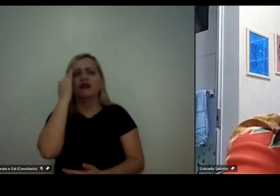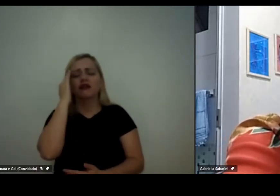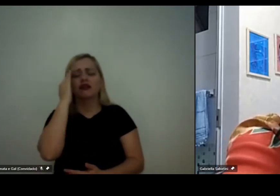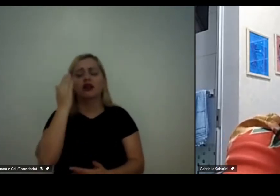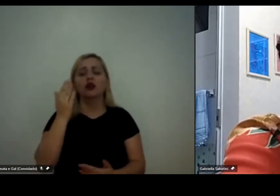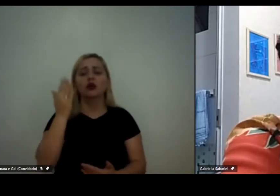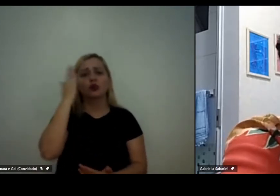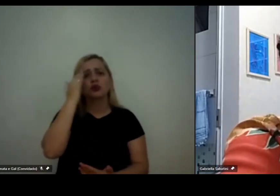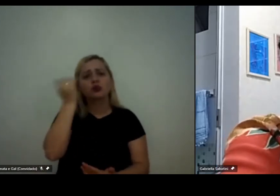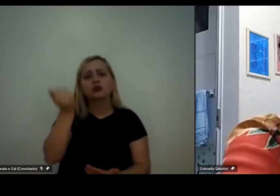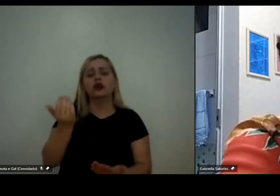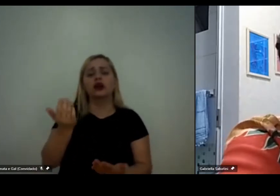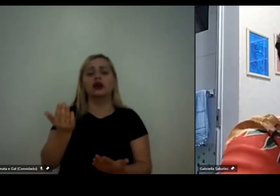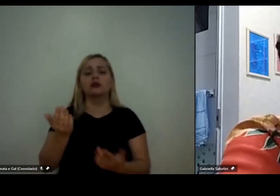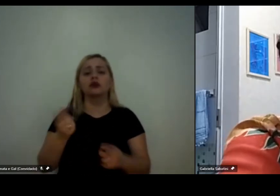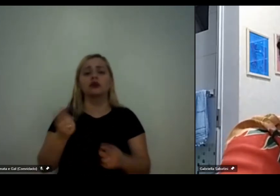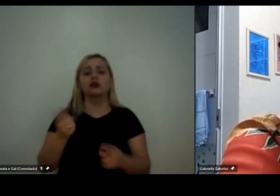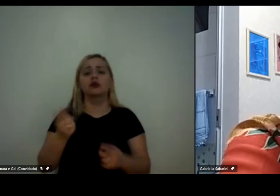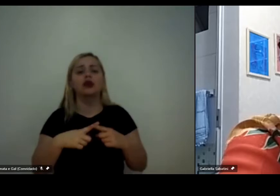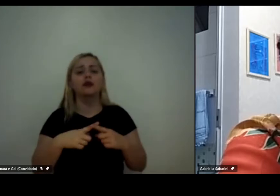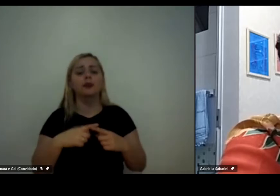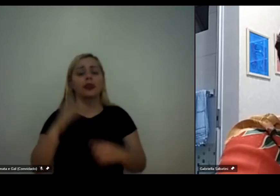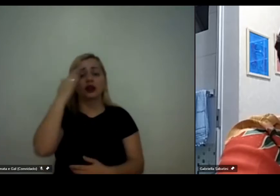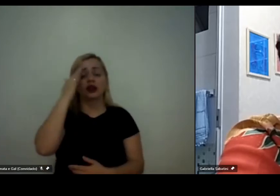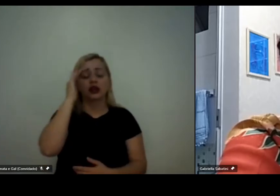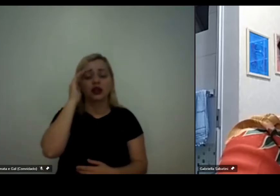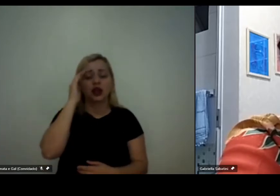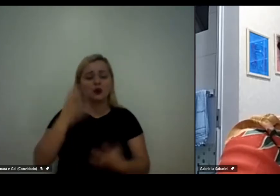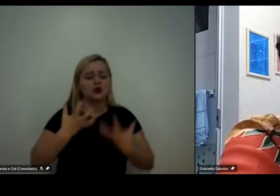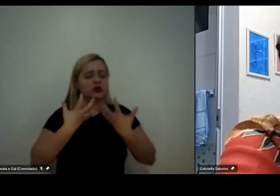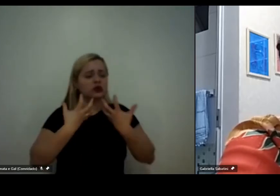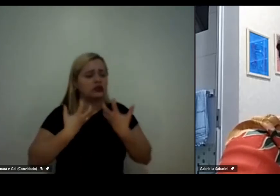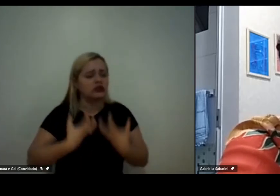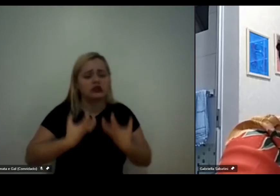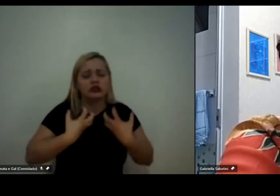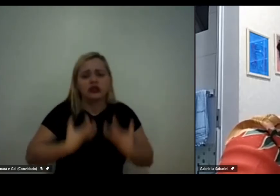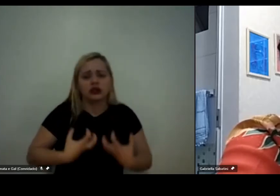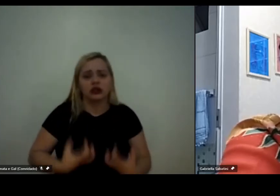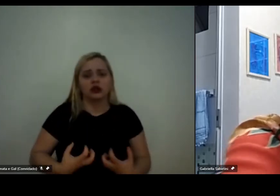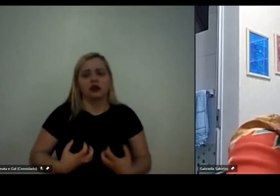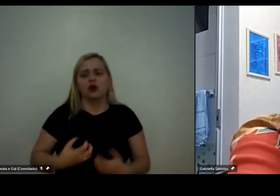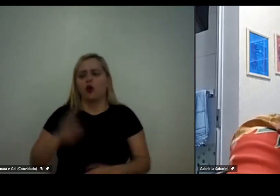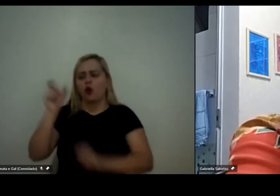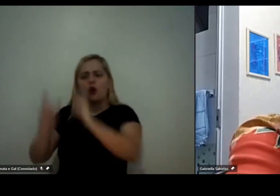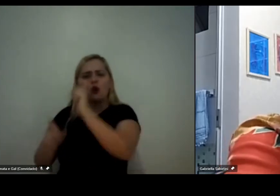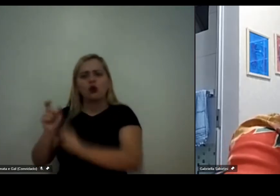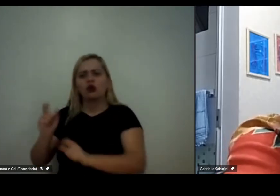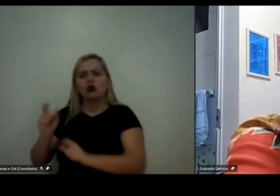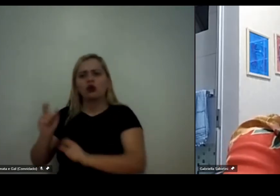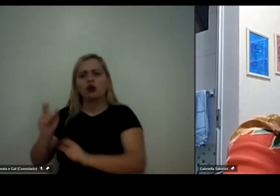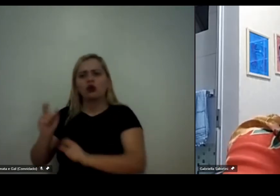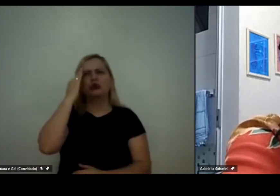não compreender era parte de um entender pisado, enquanto o ser era indeciso. Ali